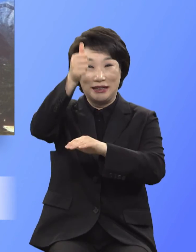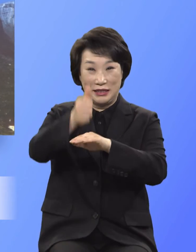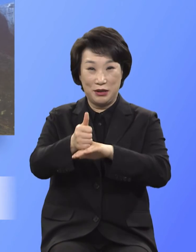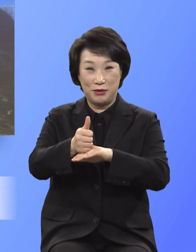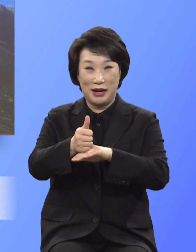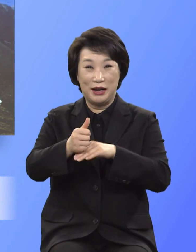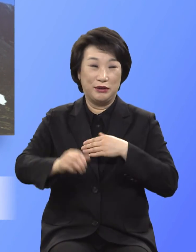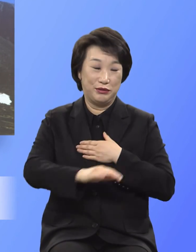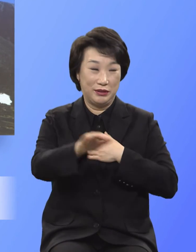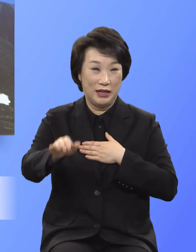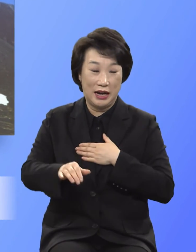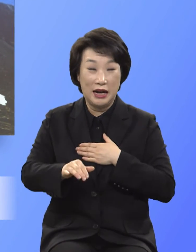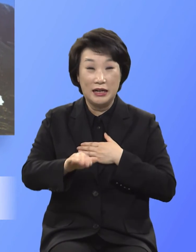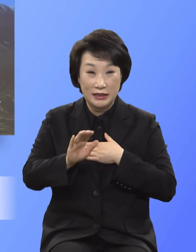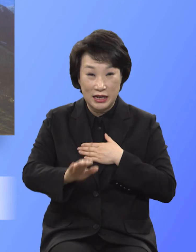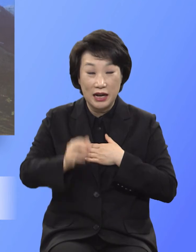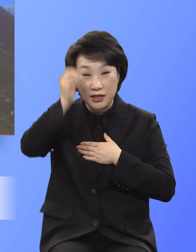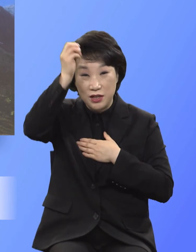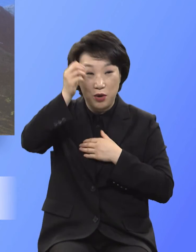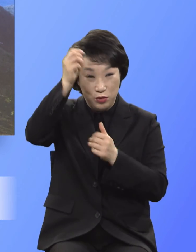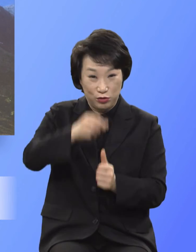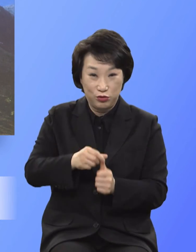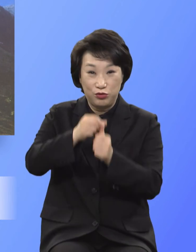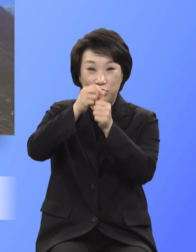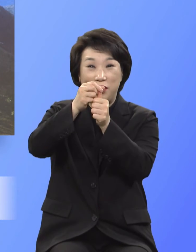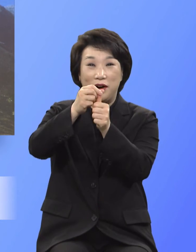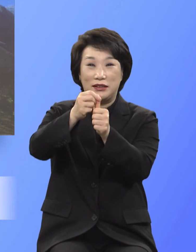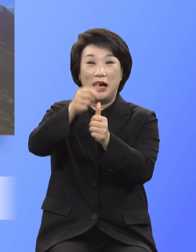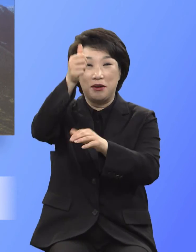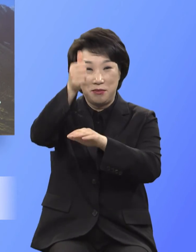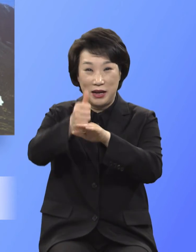결과를, 살려내는 최후를